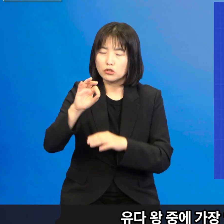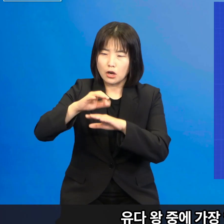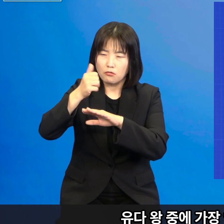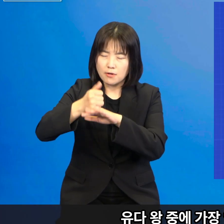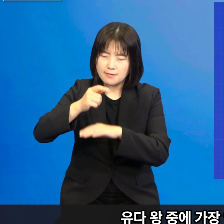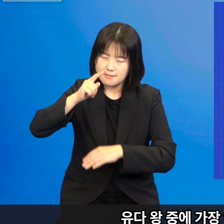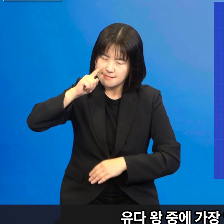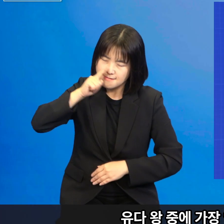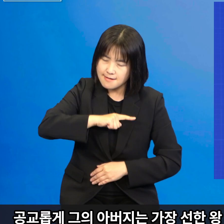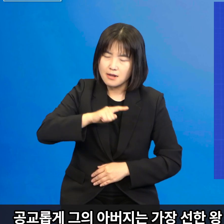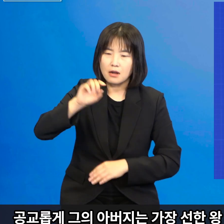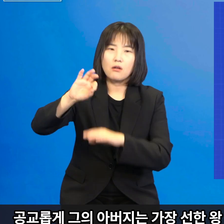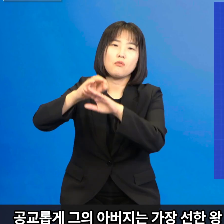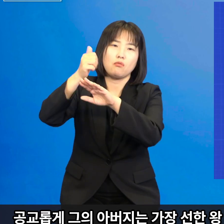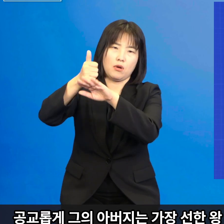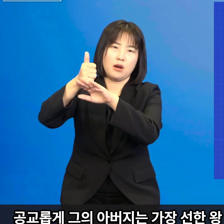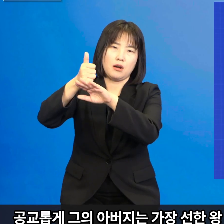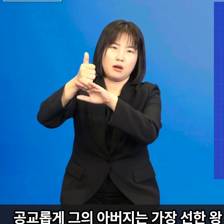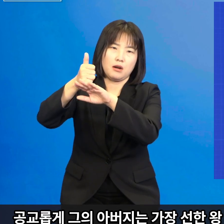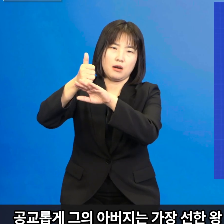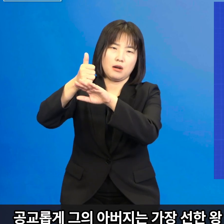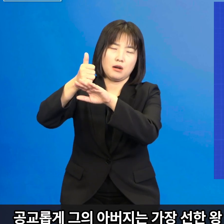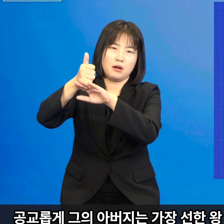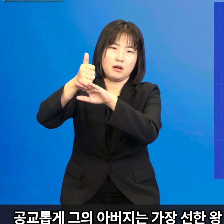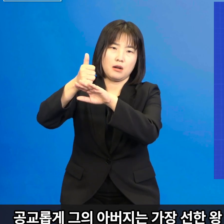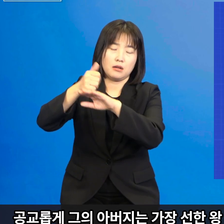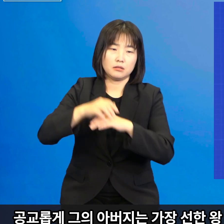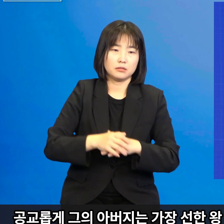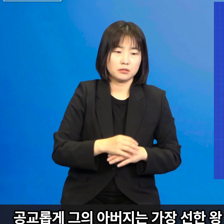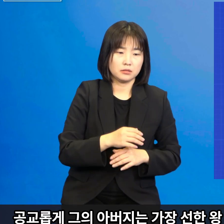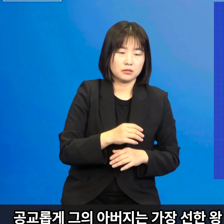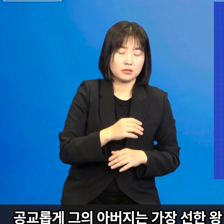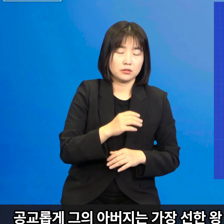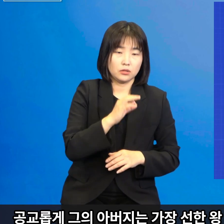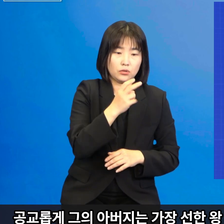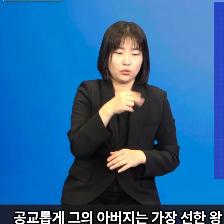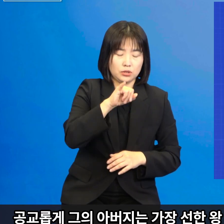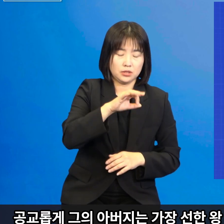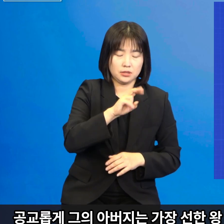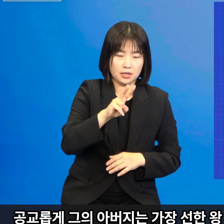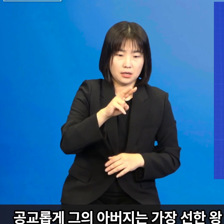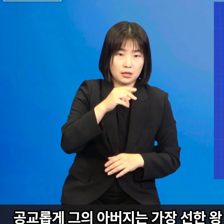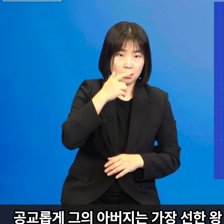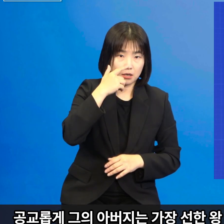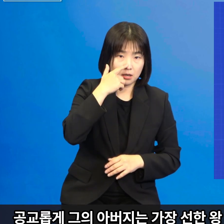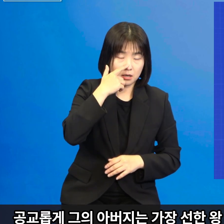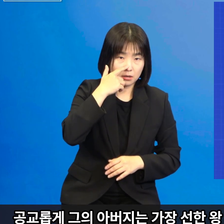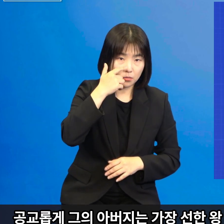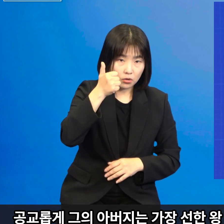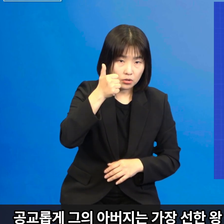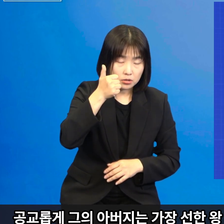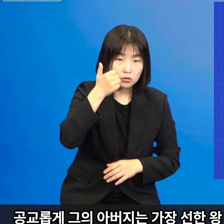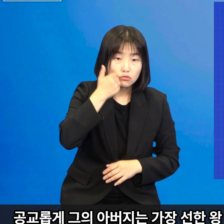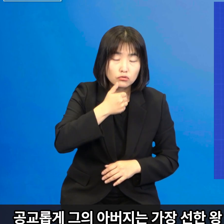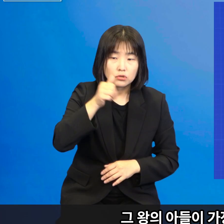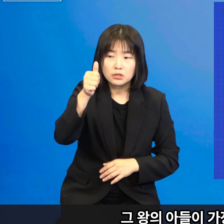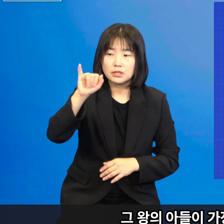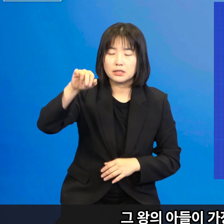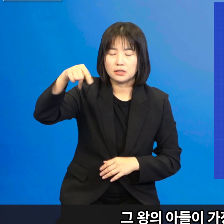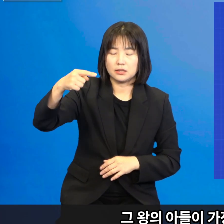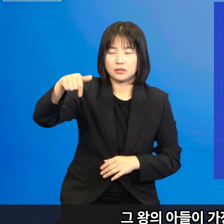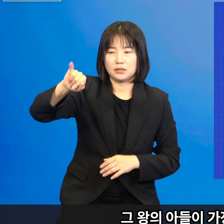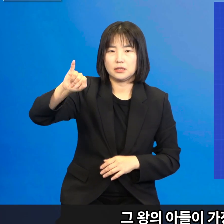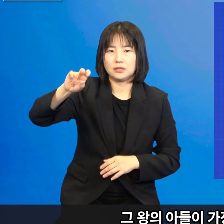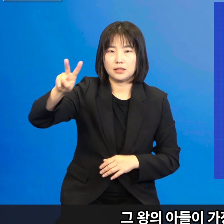악한 왕으로 꼽히죠. 공교롭게 그의 아버지는 가장 선한 왕 중에 하나였던 히스기야 왕이었습니다.